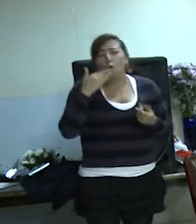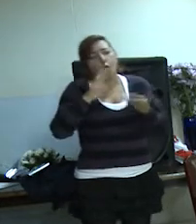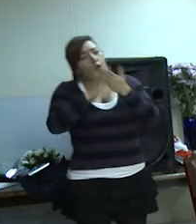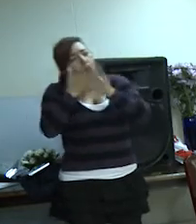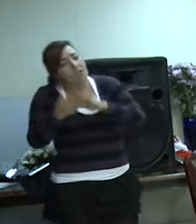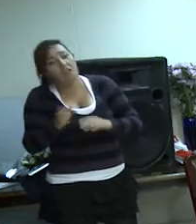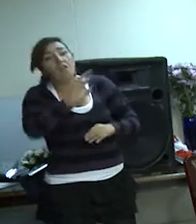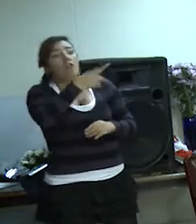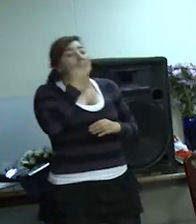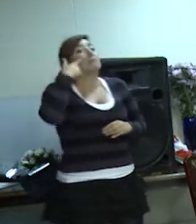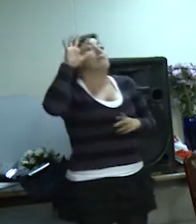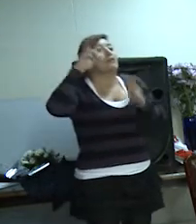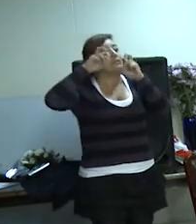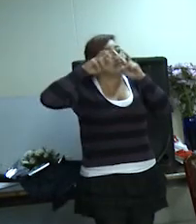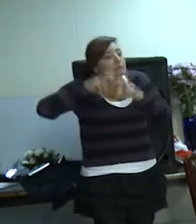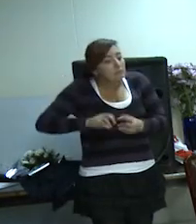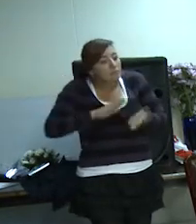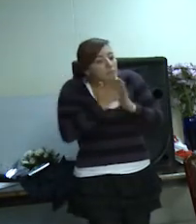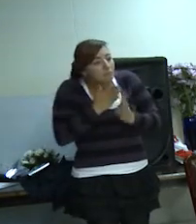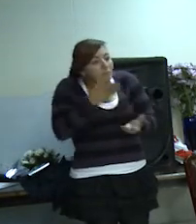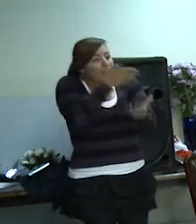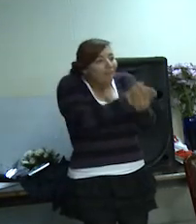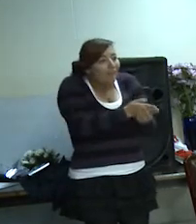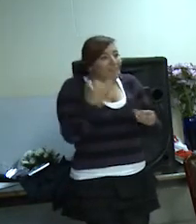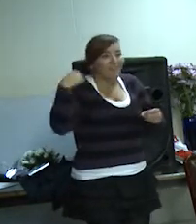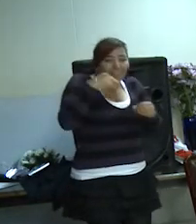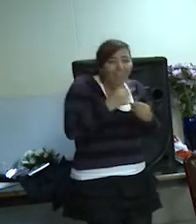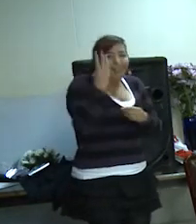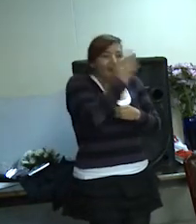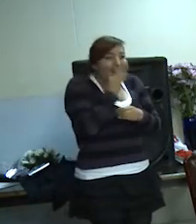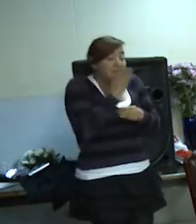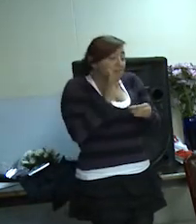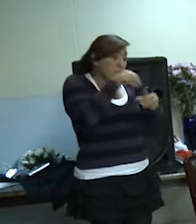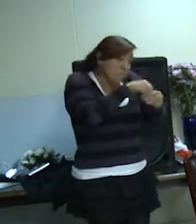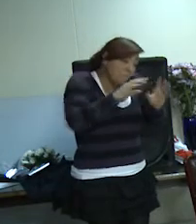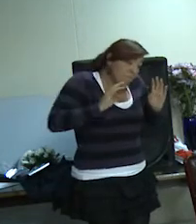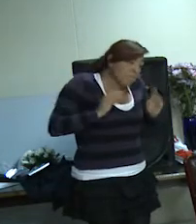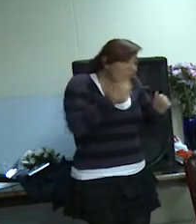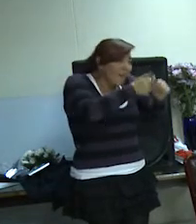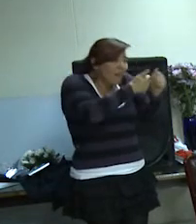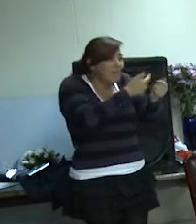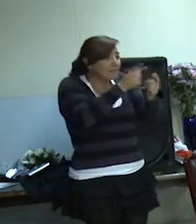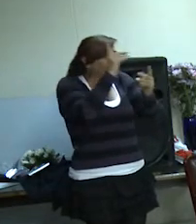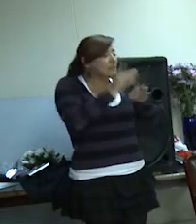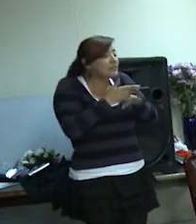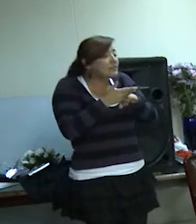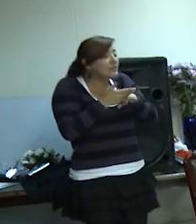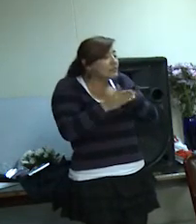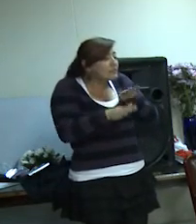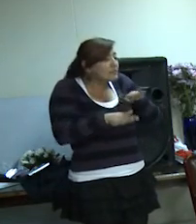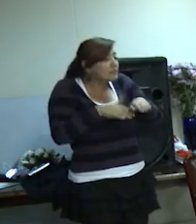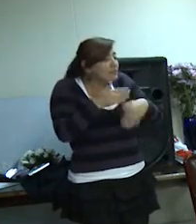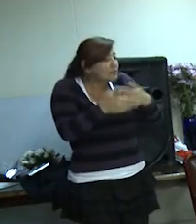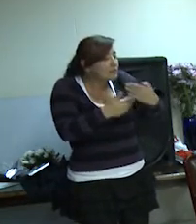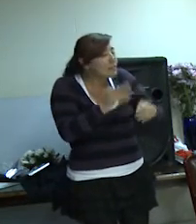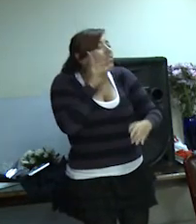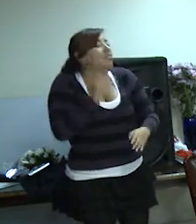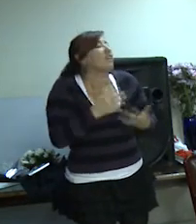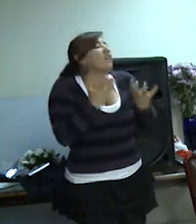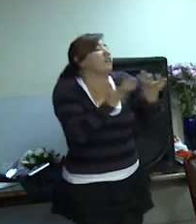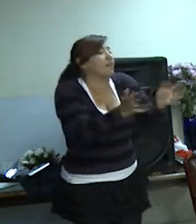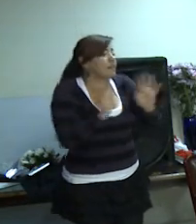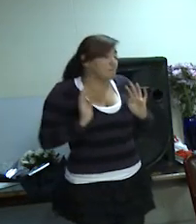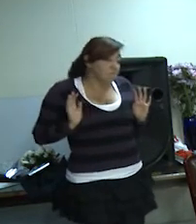más a la investigación con comunidades y eso, y ese es el asunto. Yo siento que para este caso